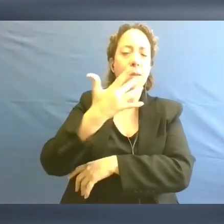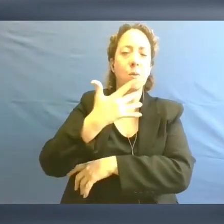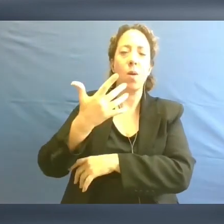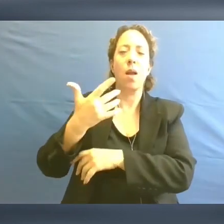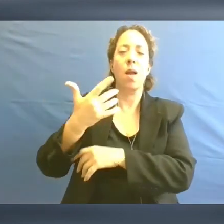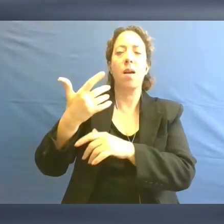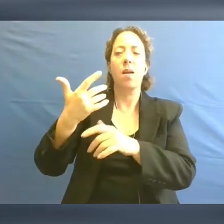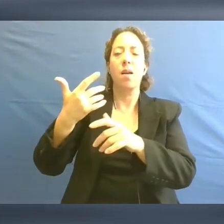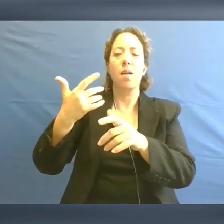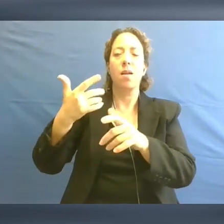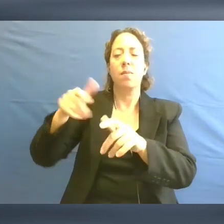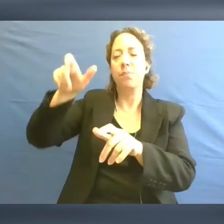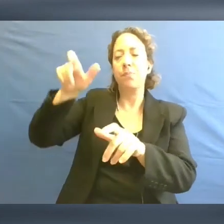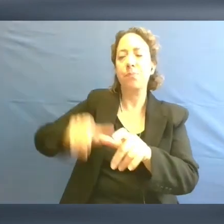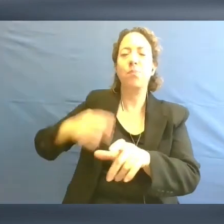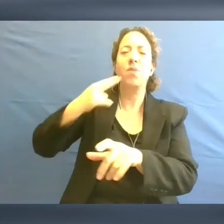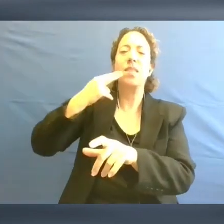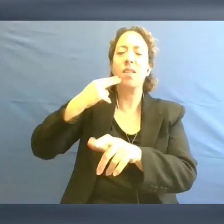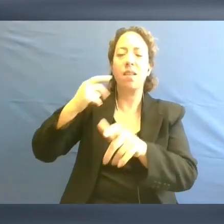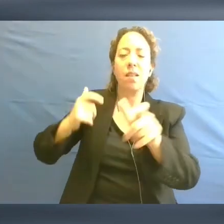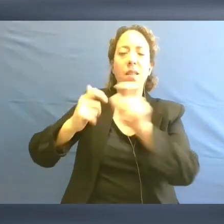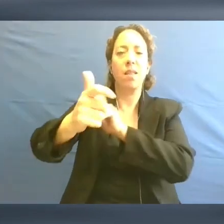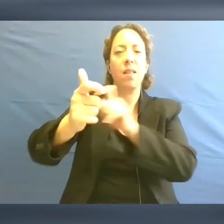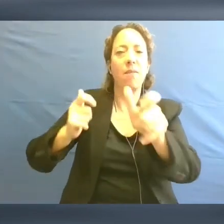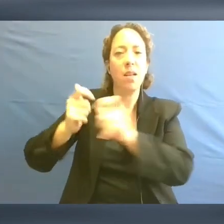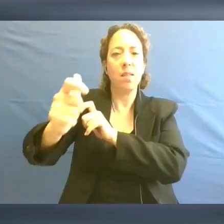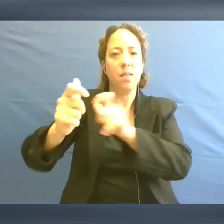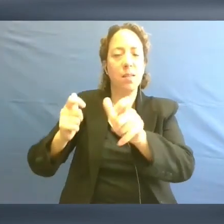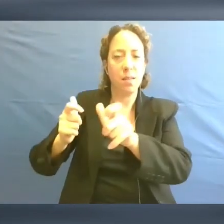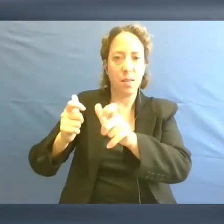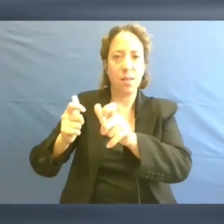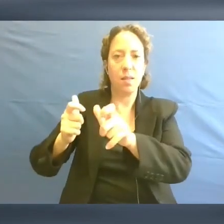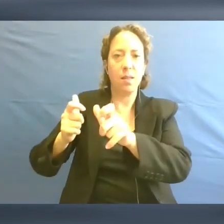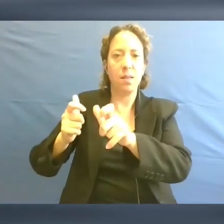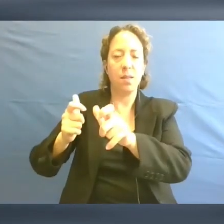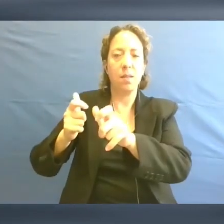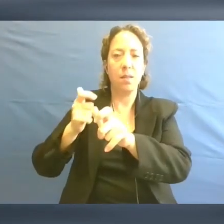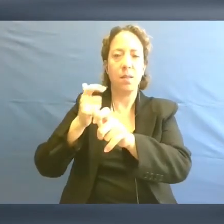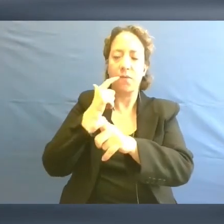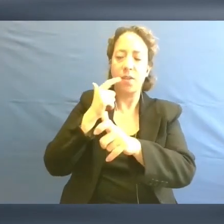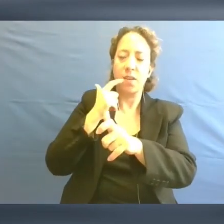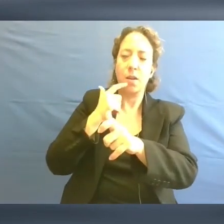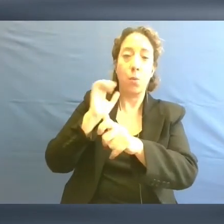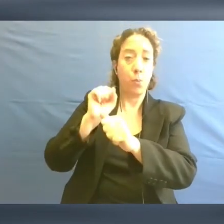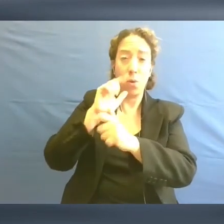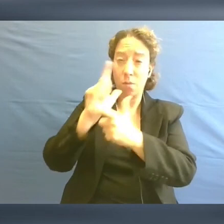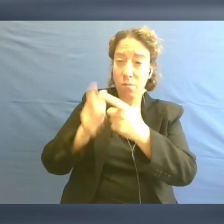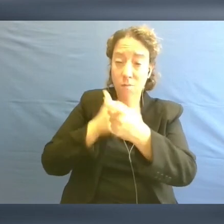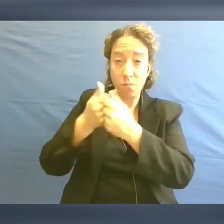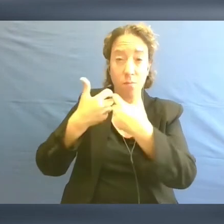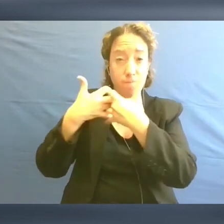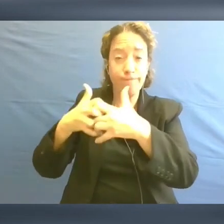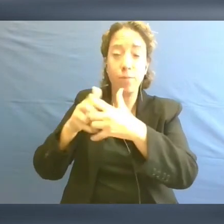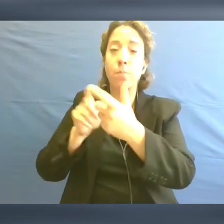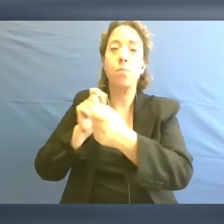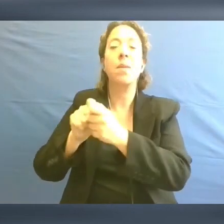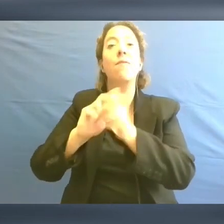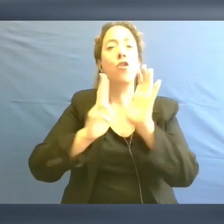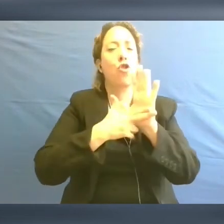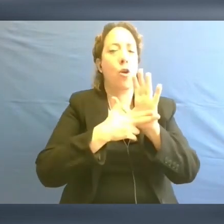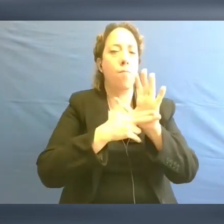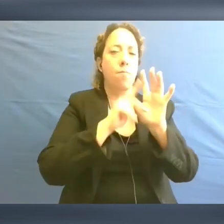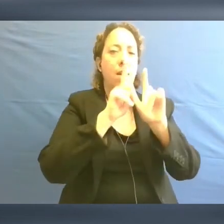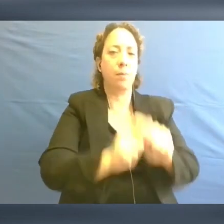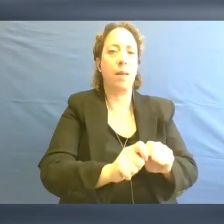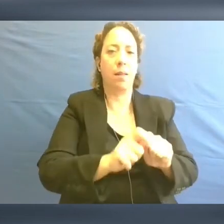utilisateur peut être conçue sur mesure, en respectant les normes. C'est ce que vous avez